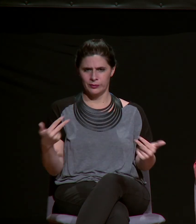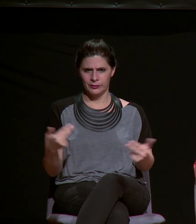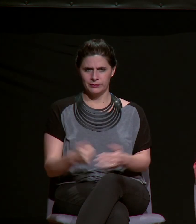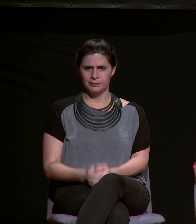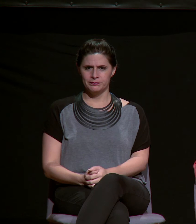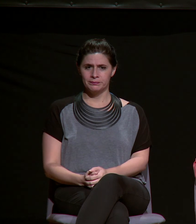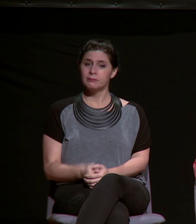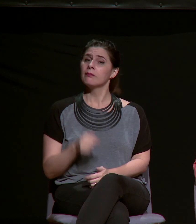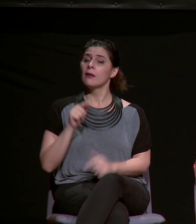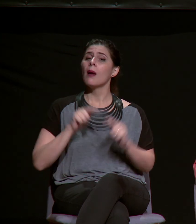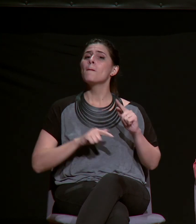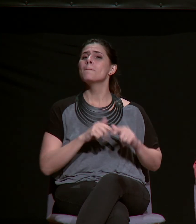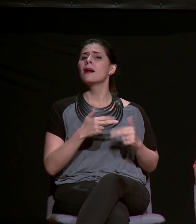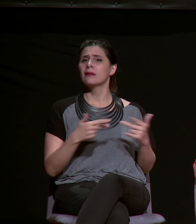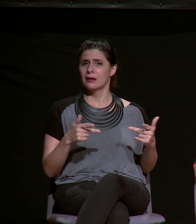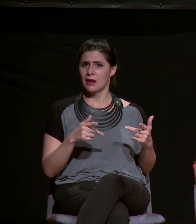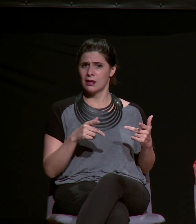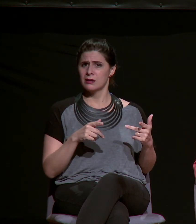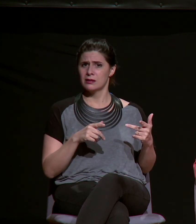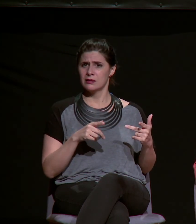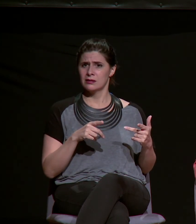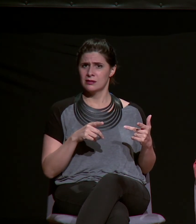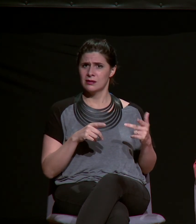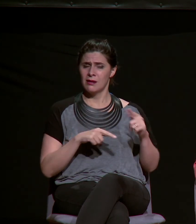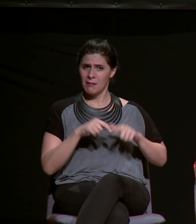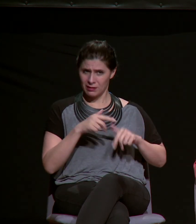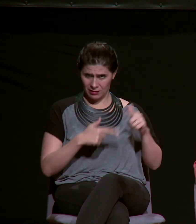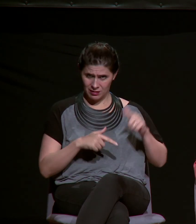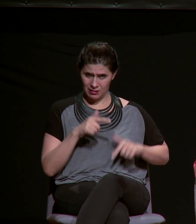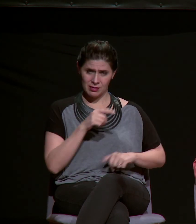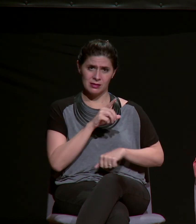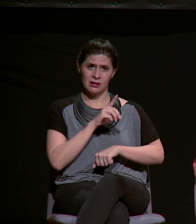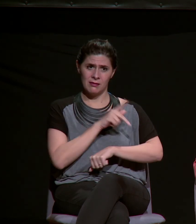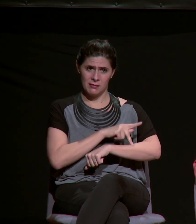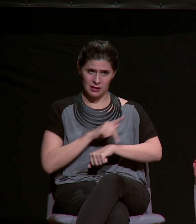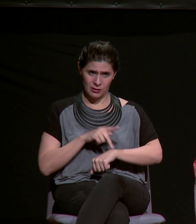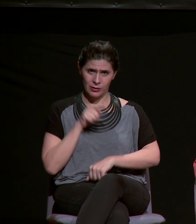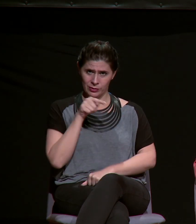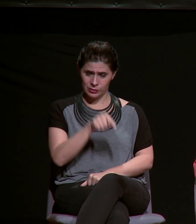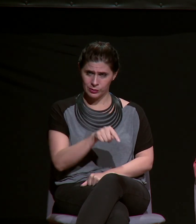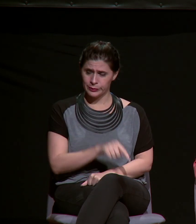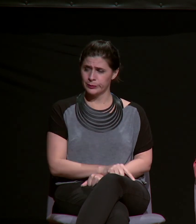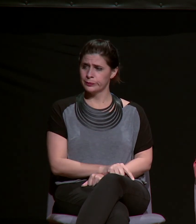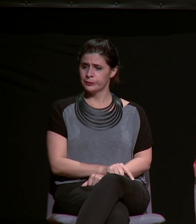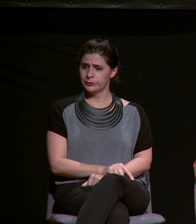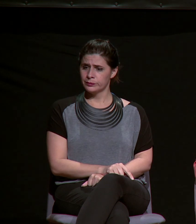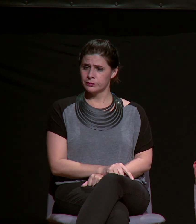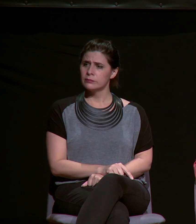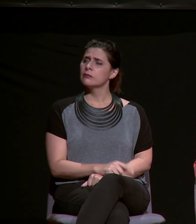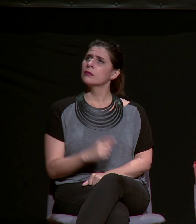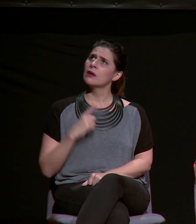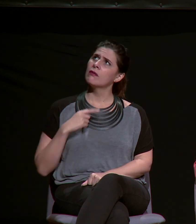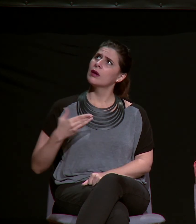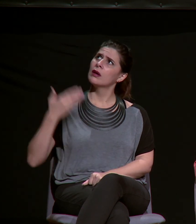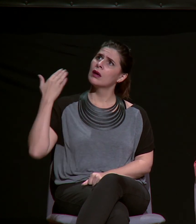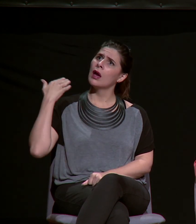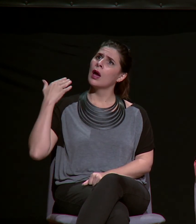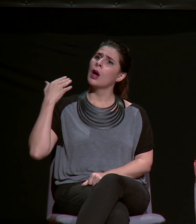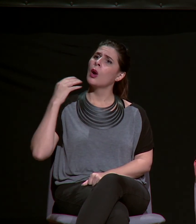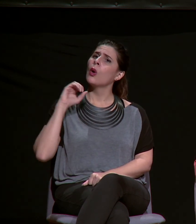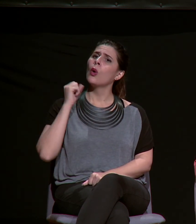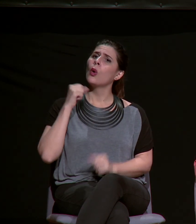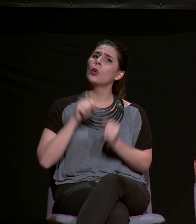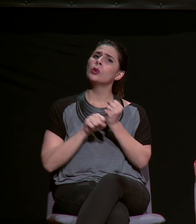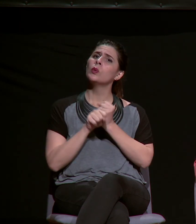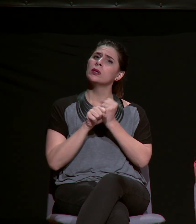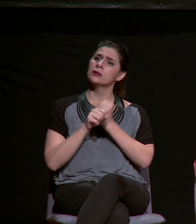que há uns 8 anos atrás, eu recebi um e-mail de uma pessoa querendo comprar uma imagem